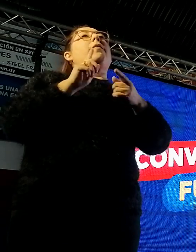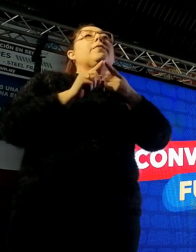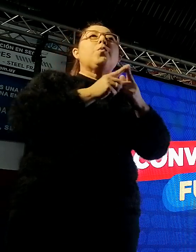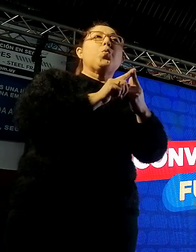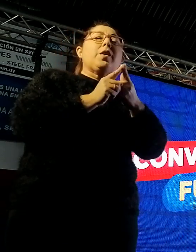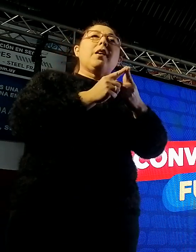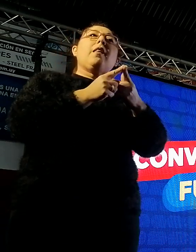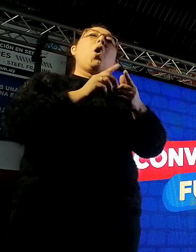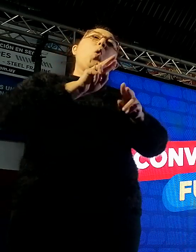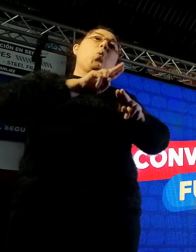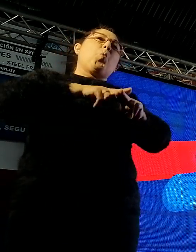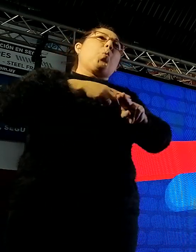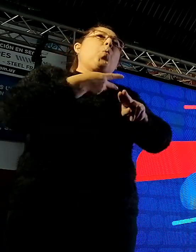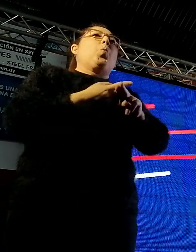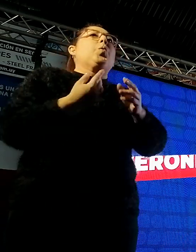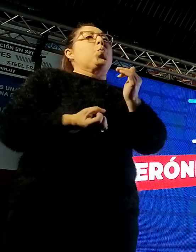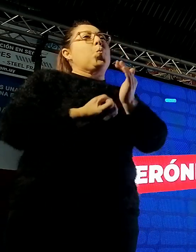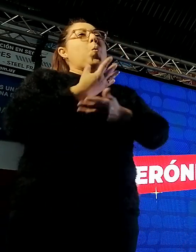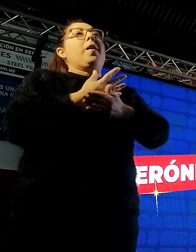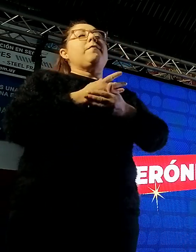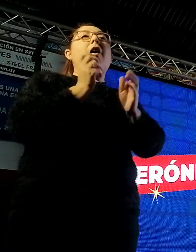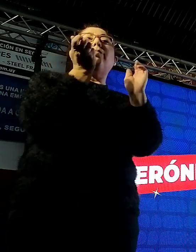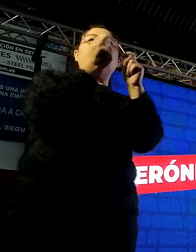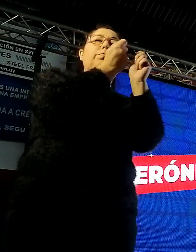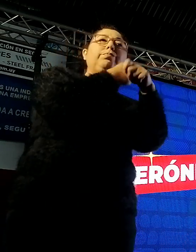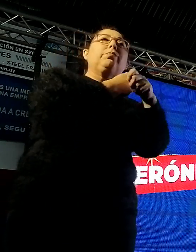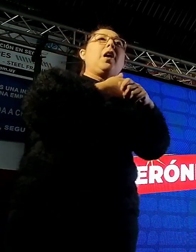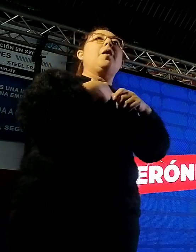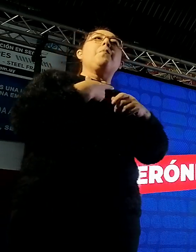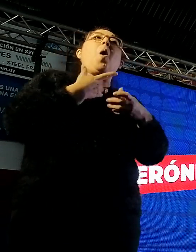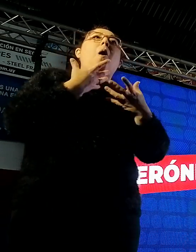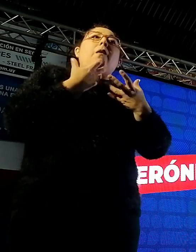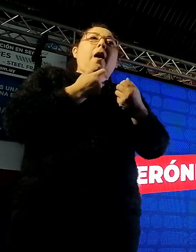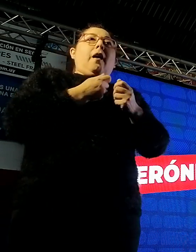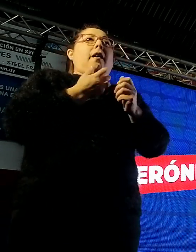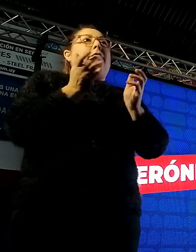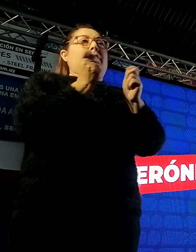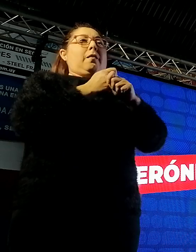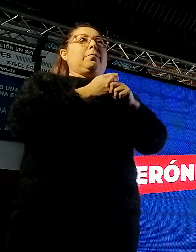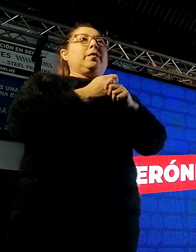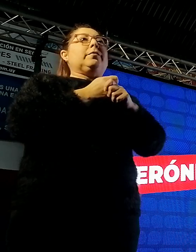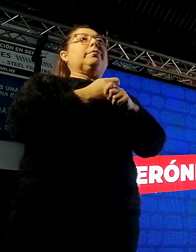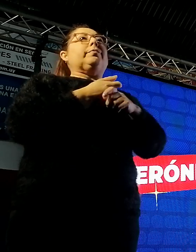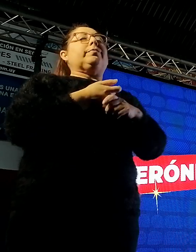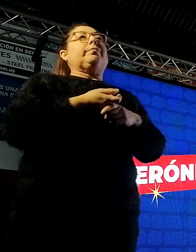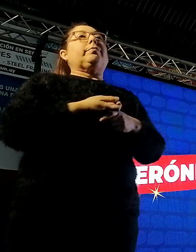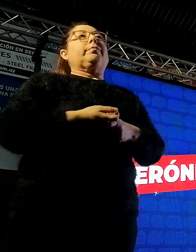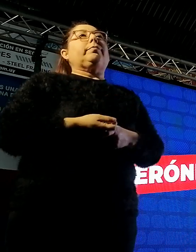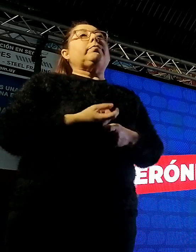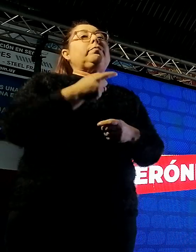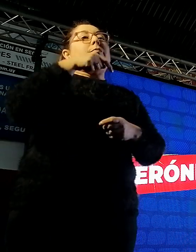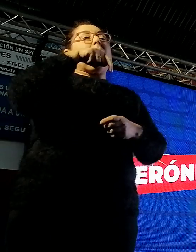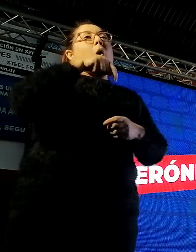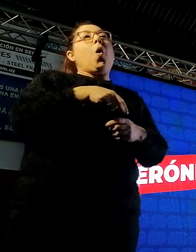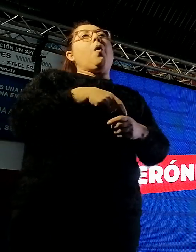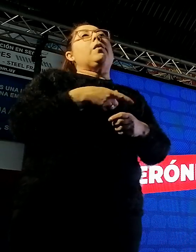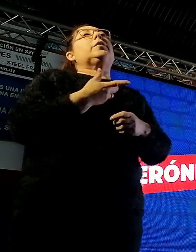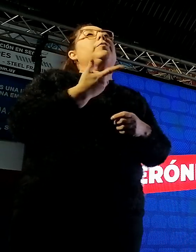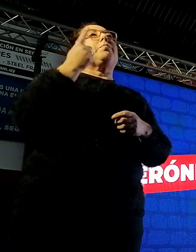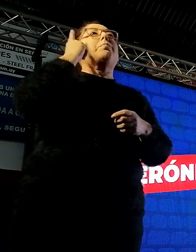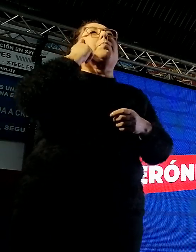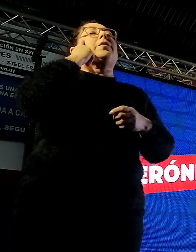crítica nuevas transformaciones que desafían incluso lo que ya transformamos Hoy nuestro desafío es